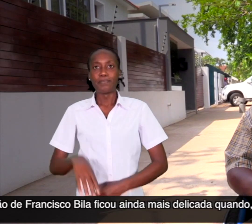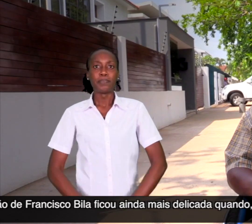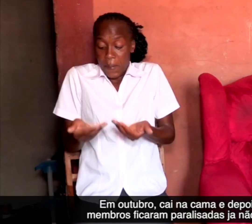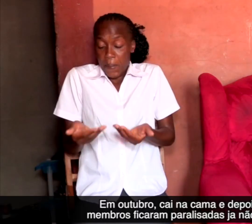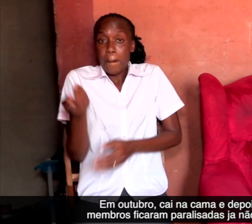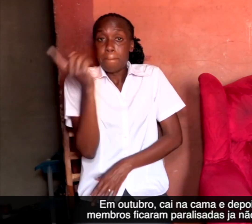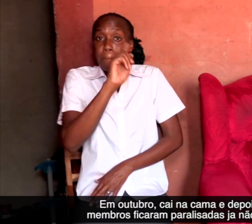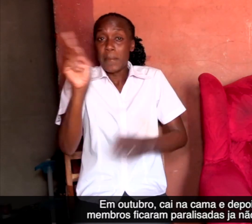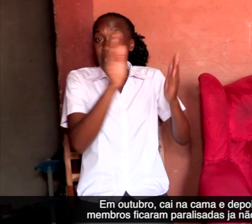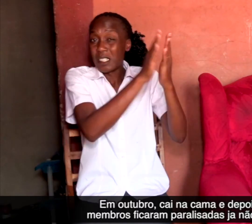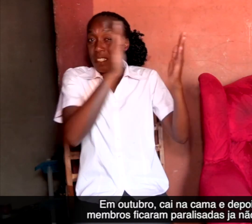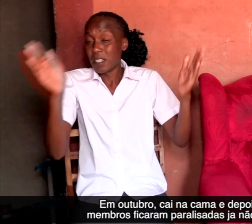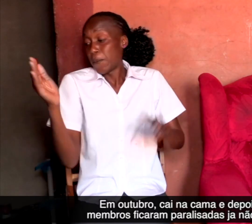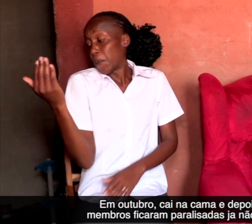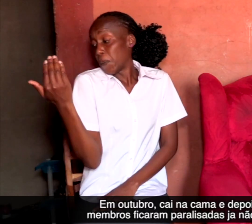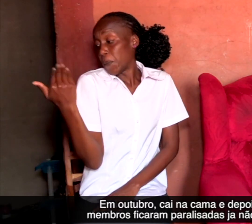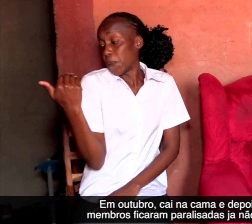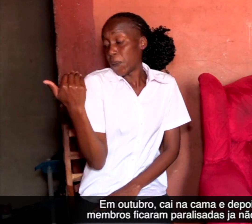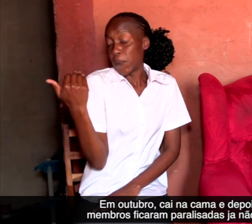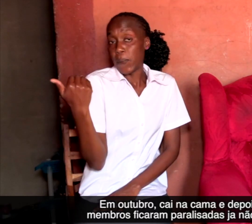paralisia. Mês passado,